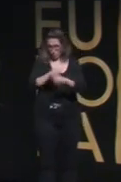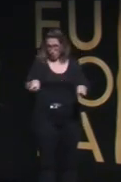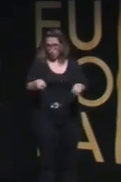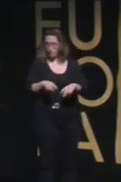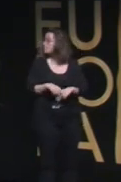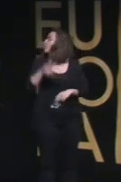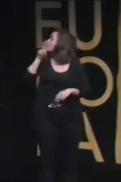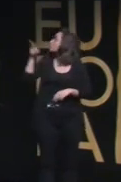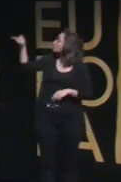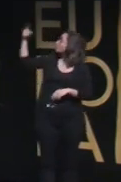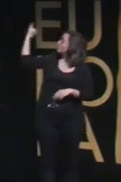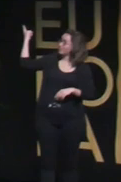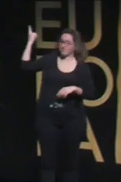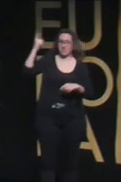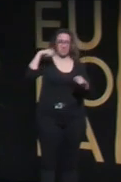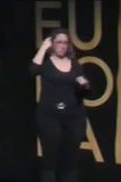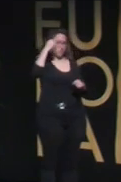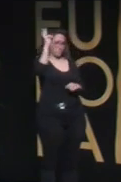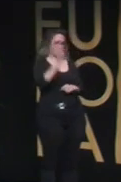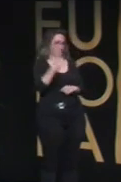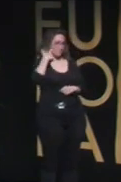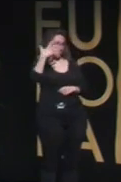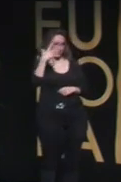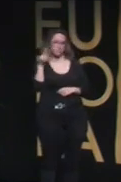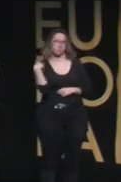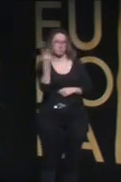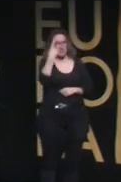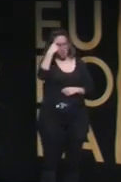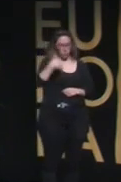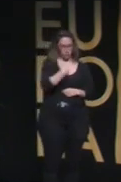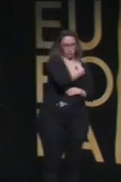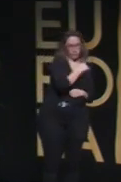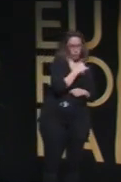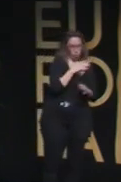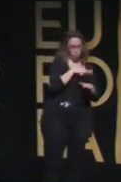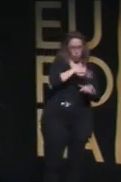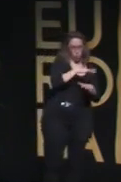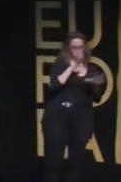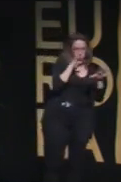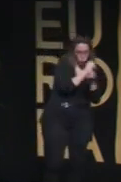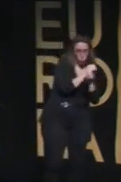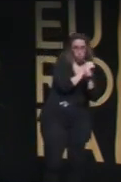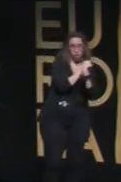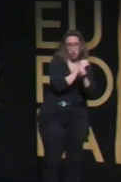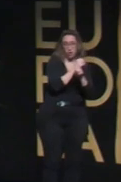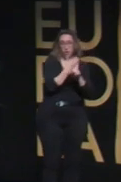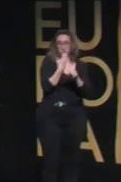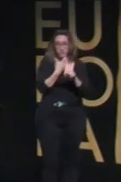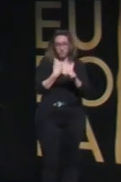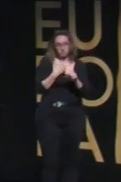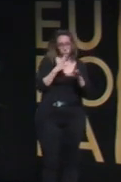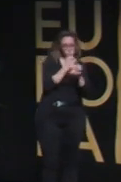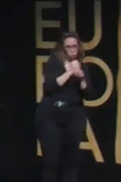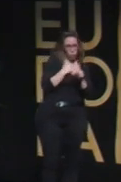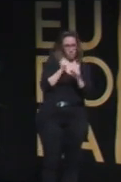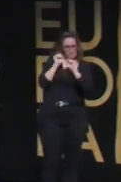o sea, todos hemos sido adolescentes, todos lo hemos pillado, todos sabemos un poco nuestro lado oscuro y parece que negamos esa parte, cuando esa parte es la que realmente nos puede alimentar, no para protegerles de lo que